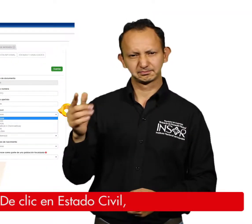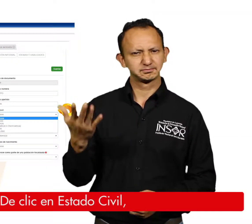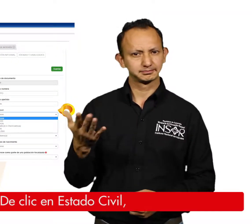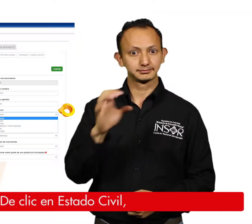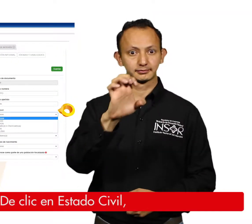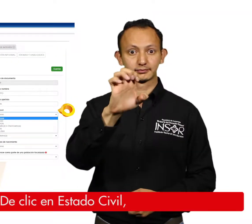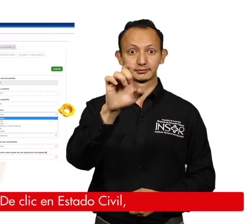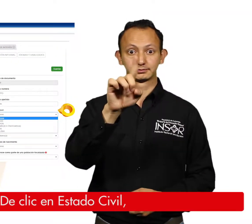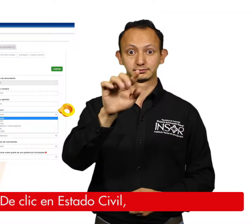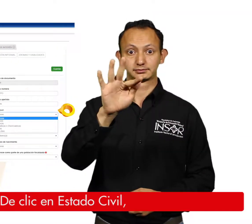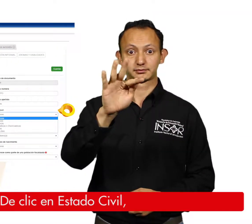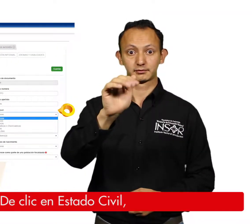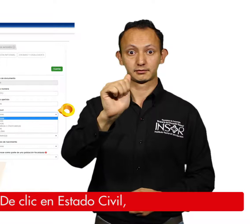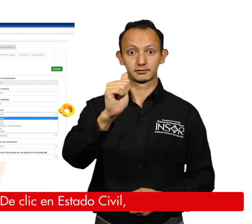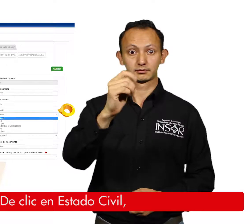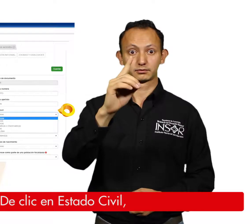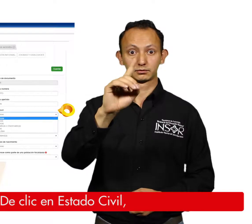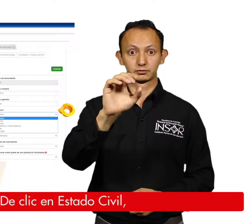De clic en Estado Civil.